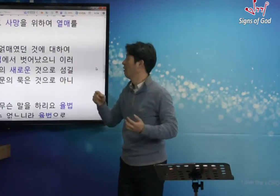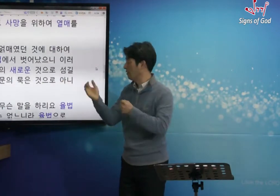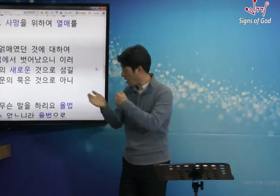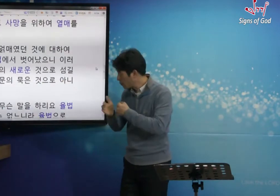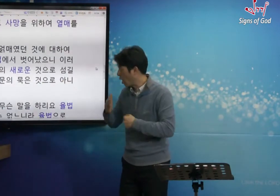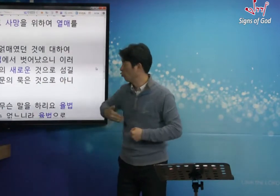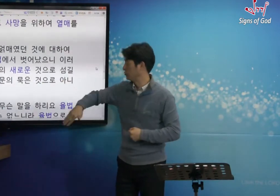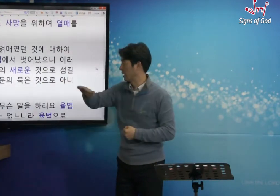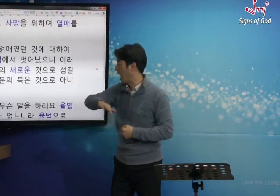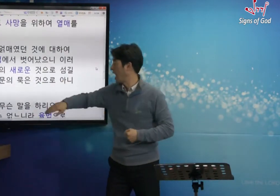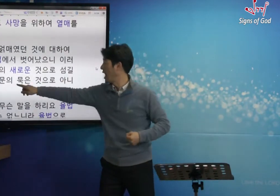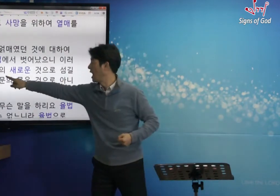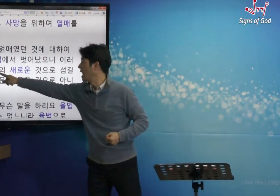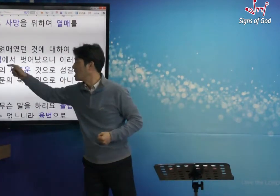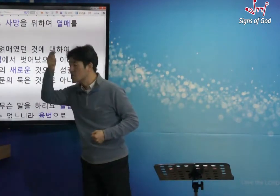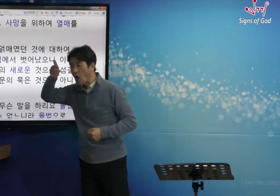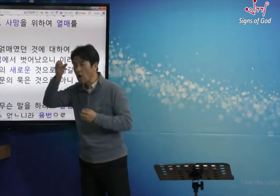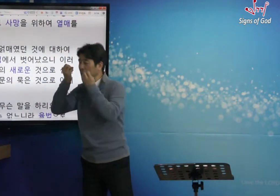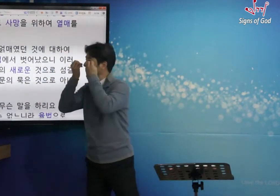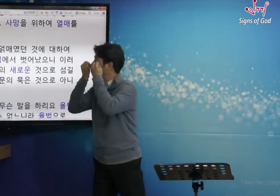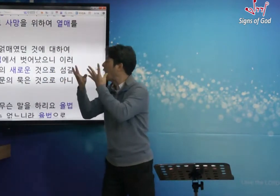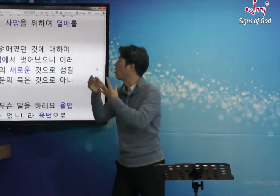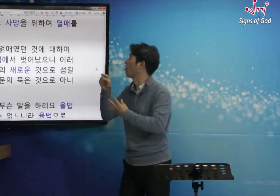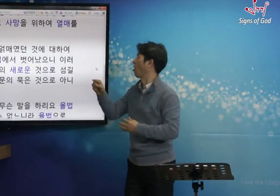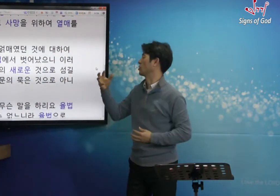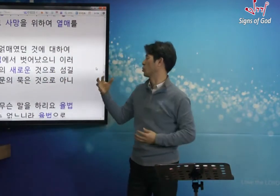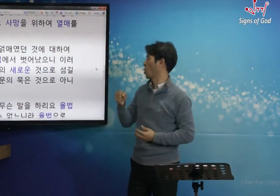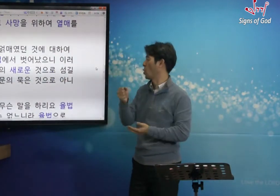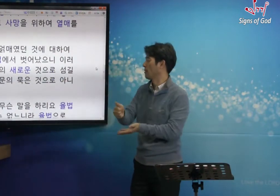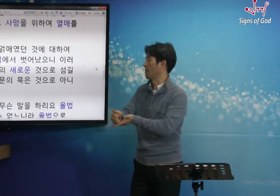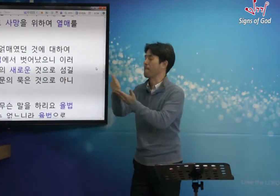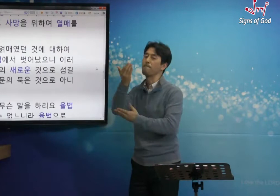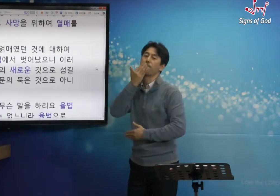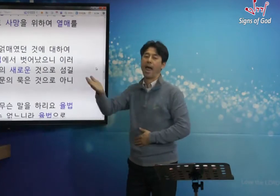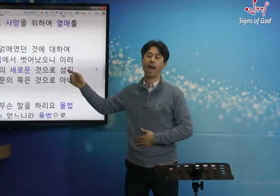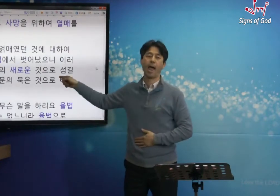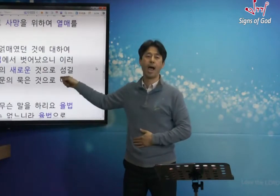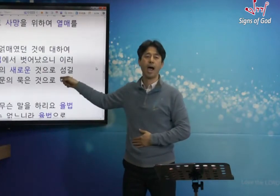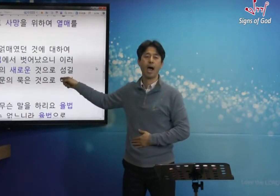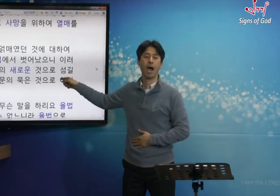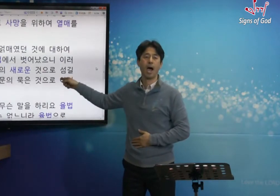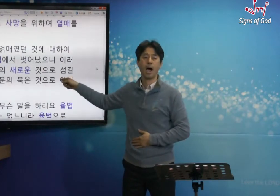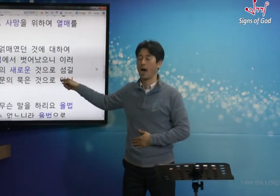율법에서 벗어났으니 이러므로 우리가 영의 새로운 것으로 섬길 것이요.